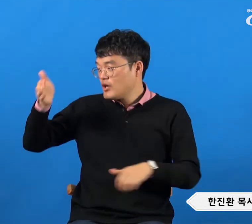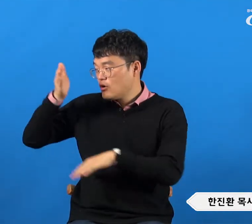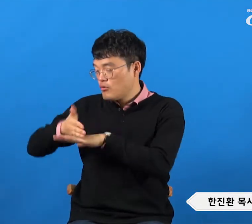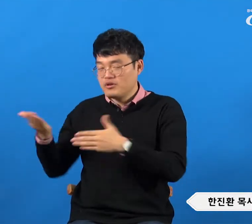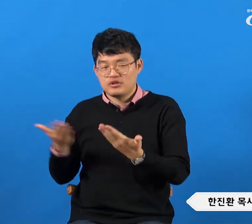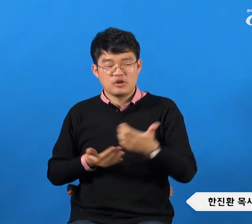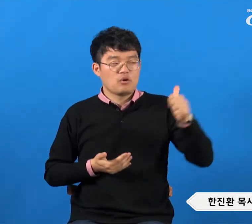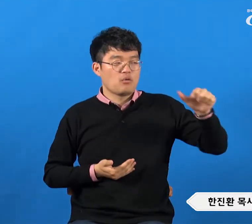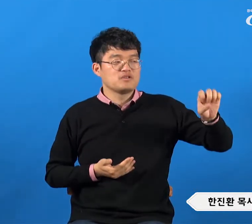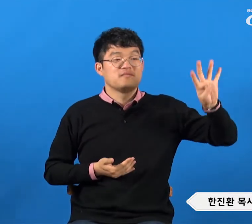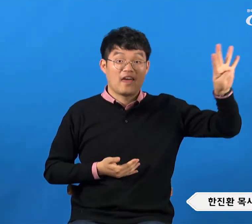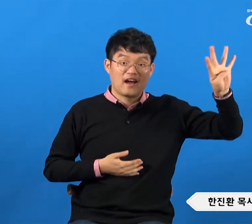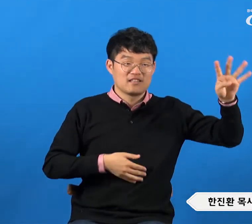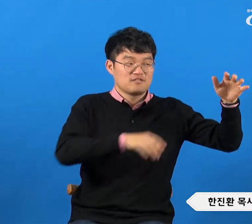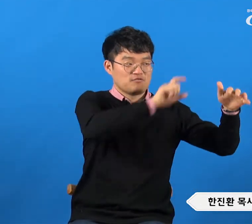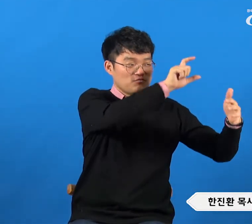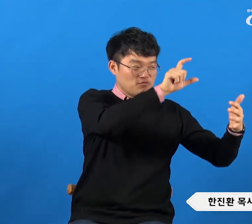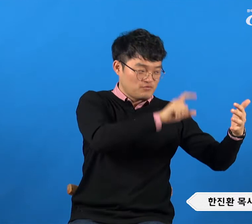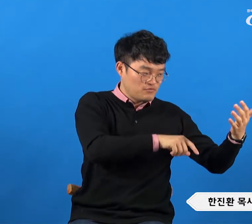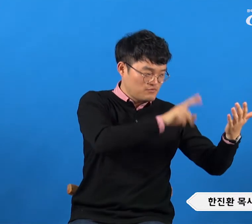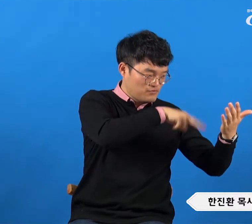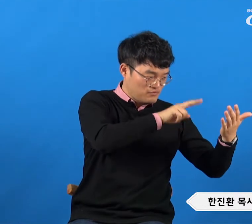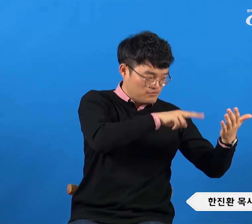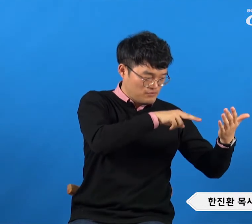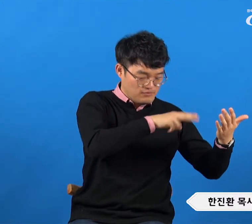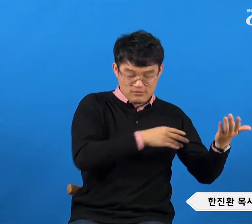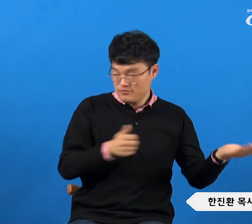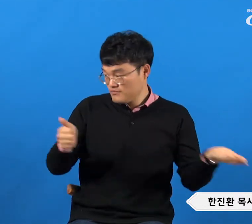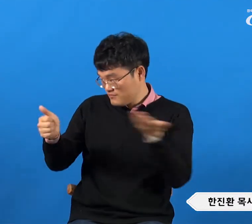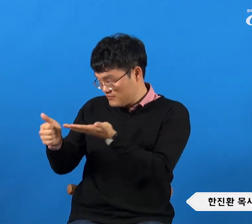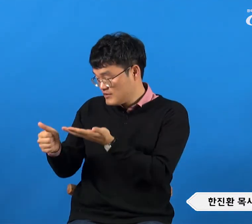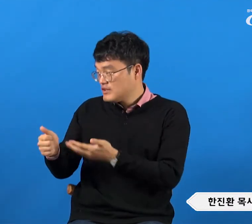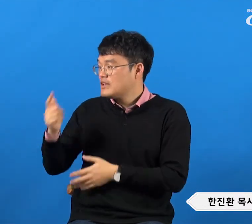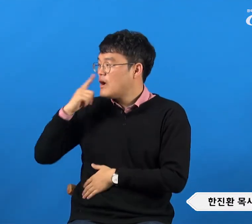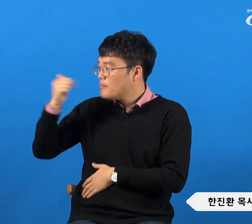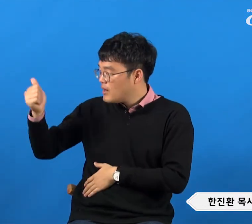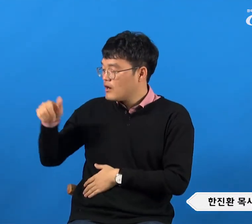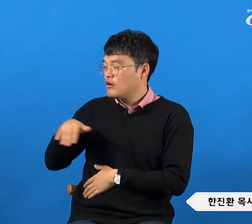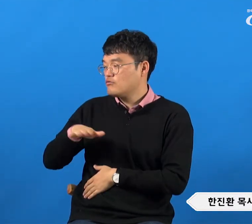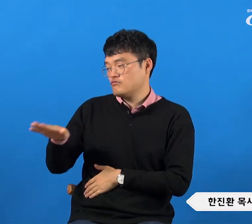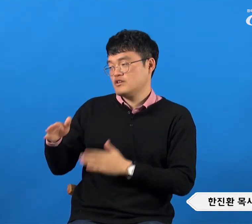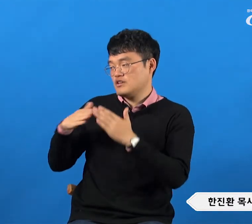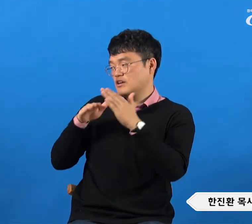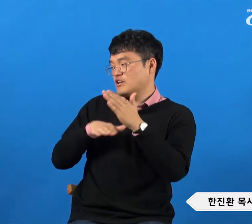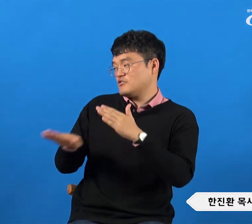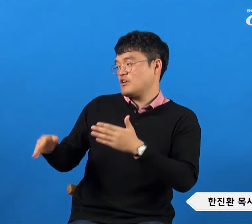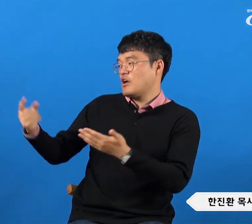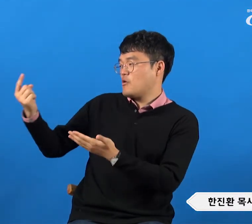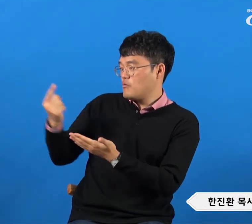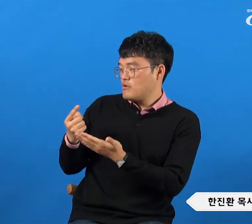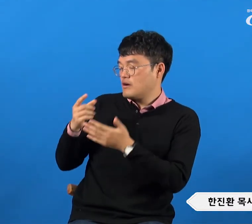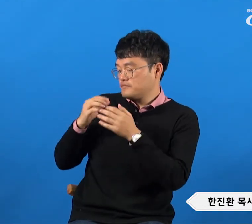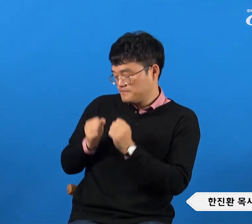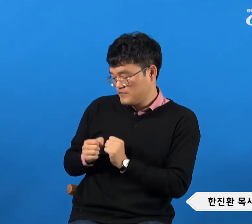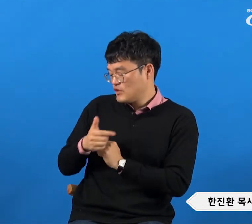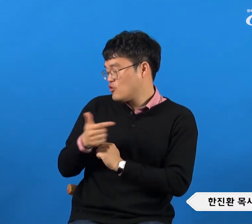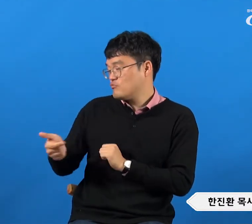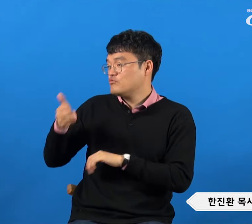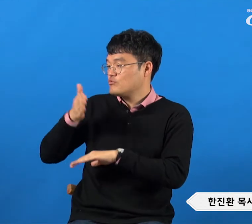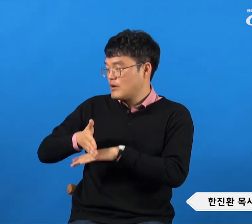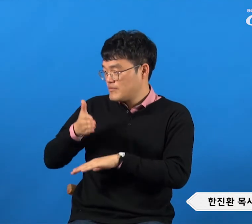아빠에게 고마웠던 일 54가지를 읽습니다. 그리고는 아빠가 우리 가정에 계신다는 것이